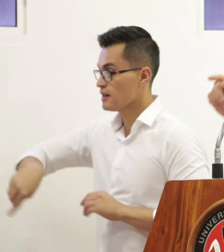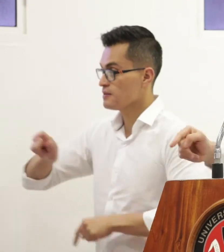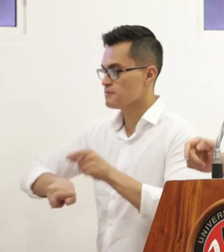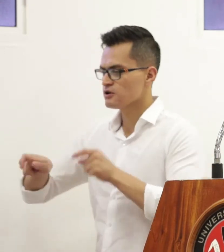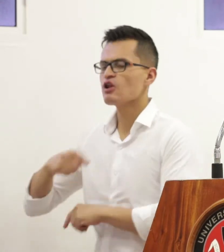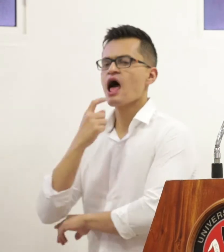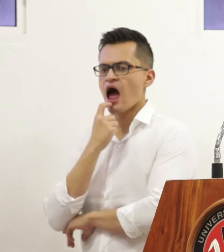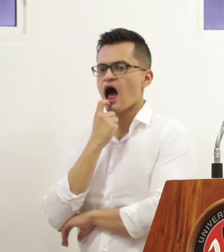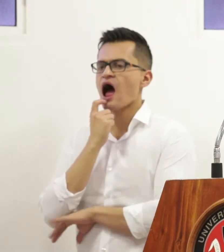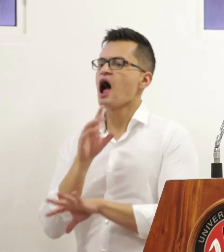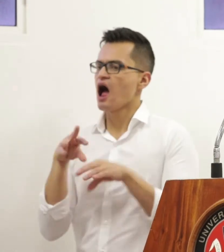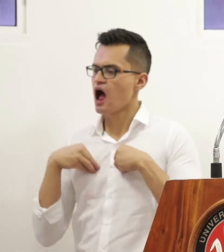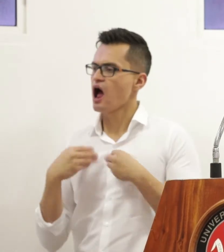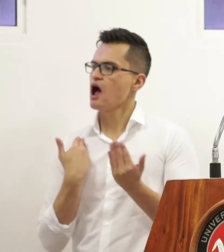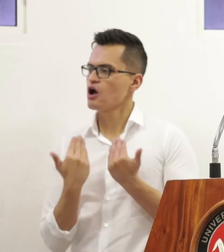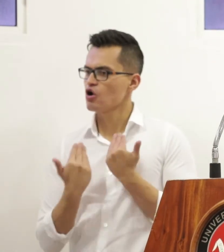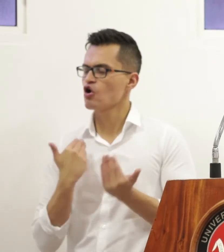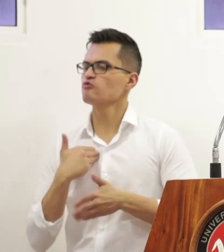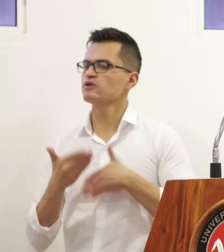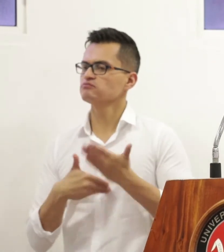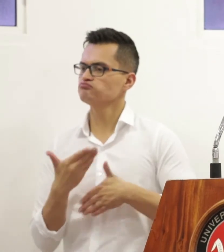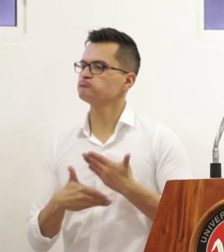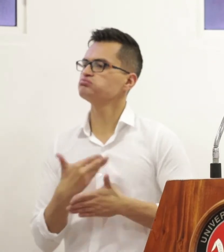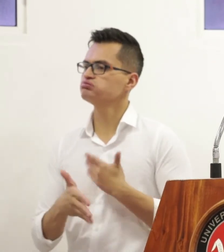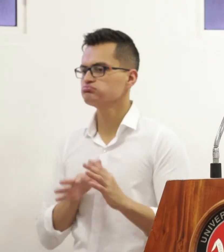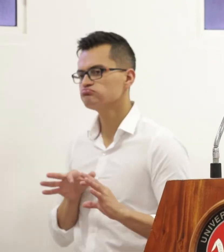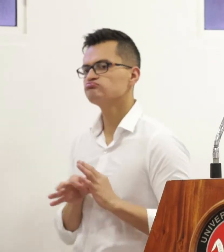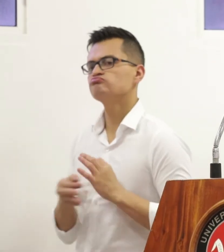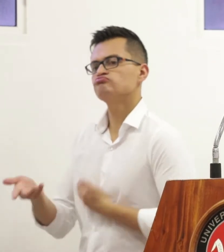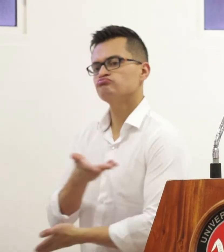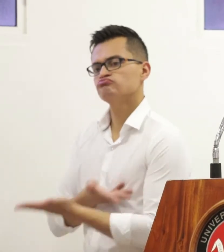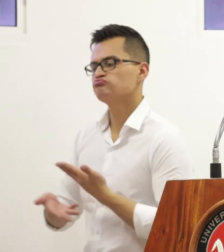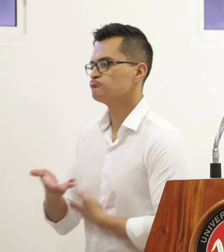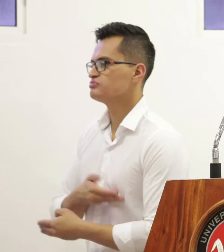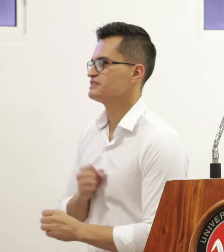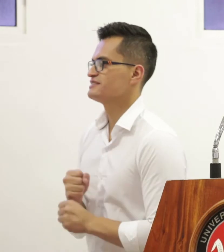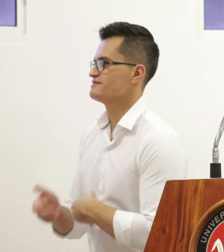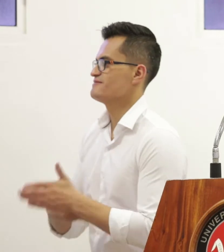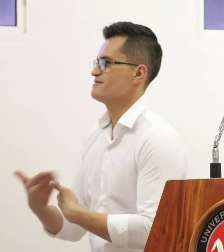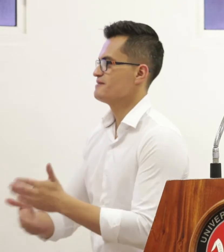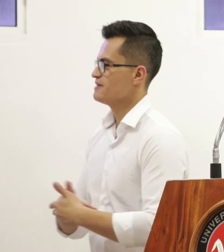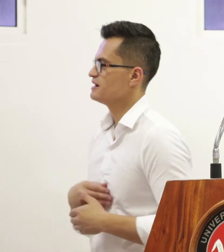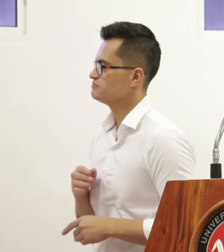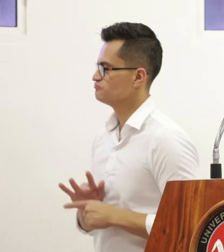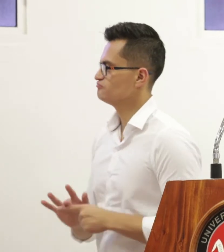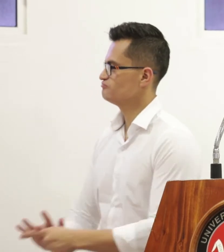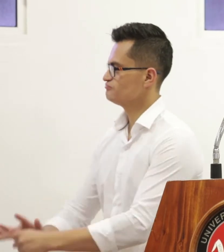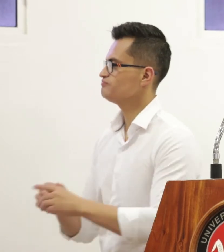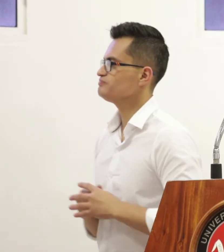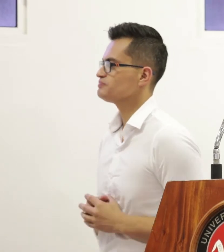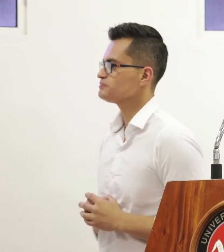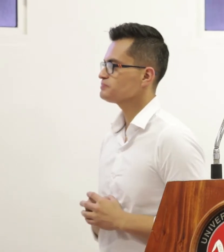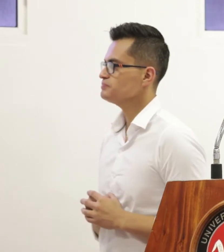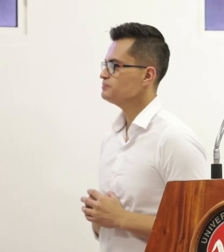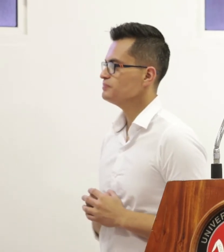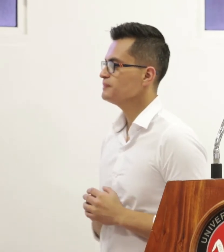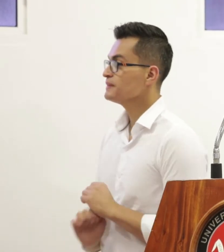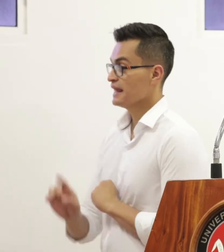va a ganar mucha mayor confianza en términos del cumplimiento de sus funciones. Por todo eso es que hemos